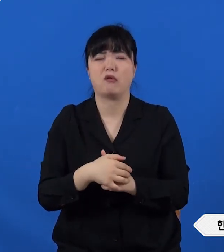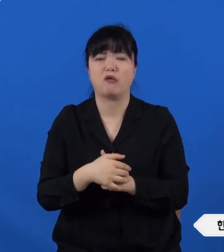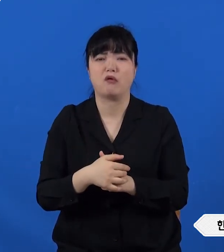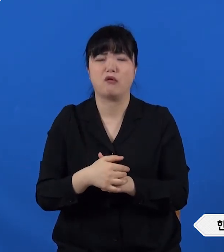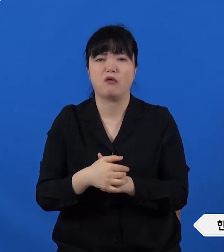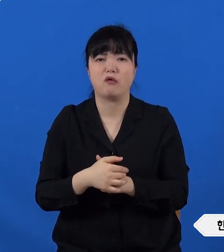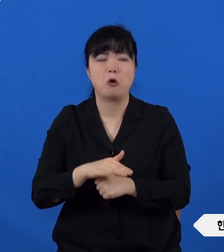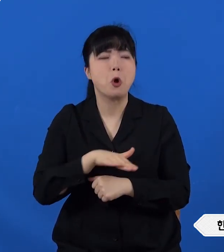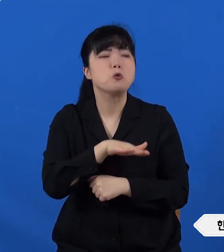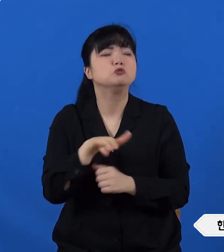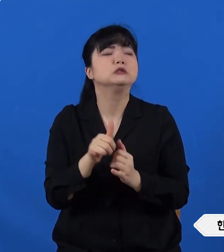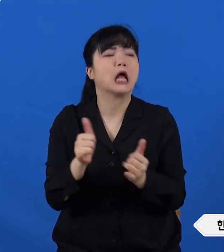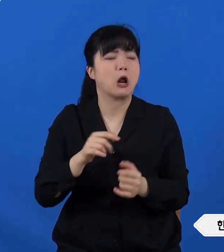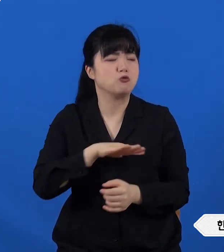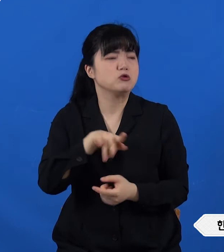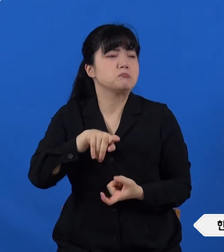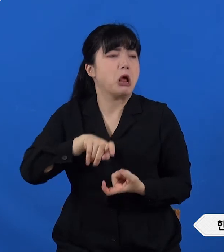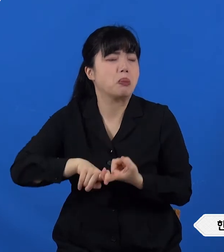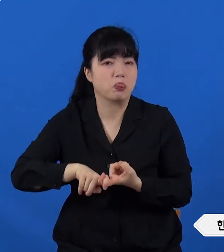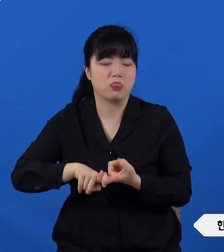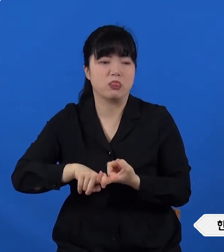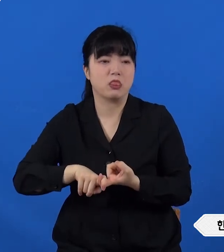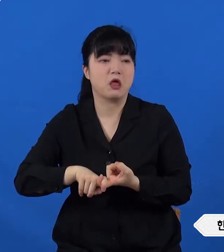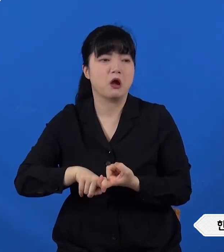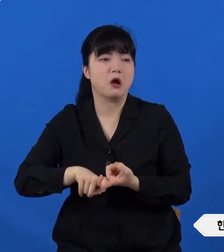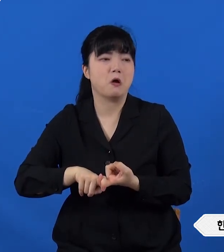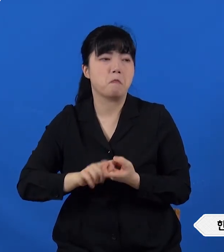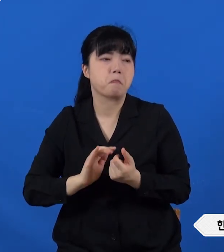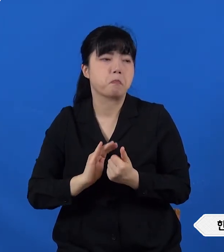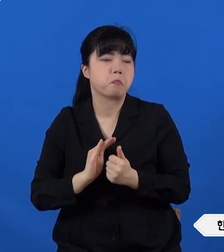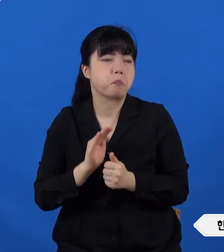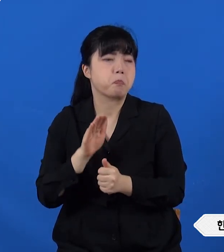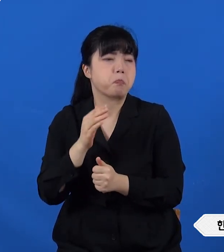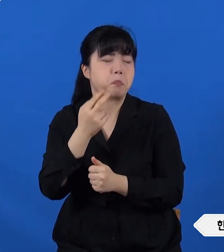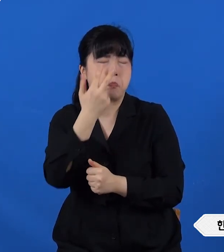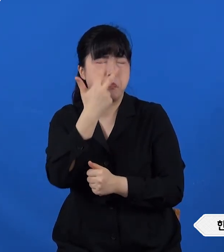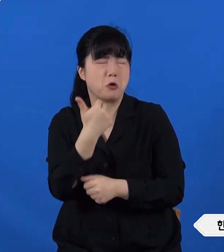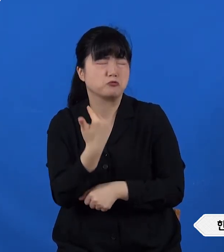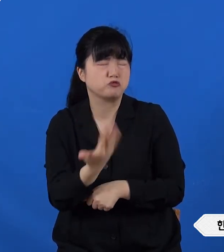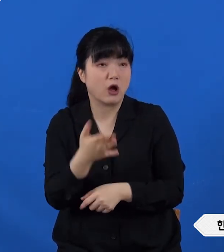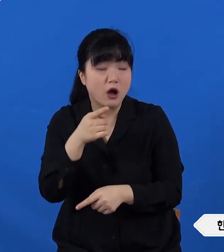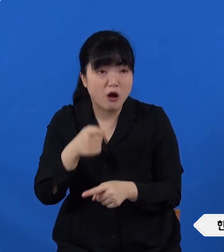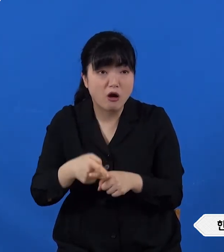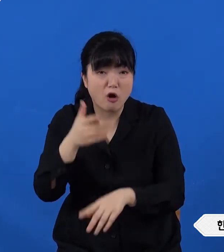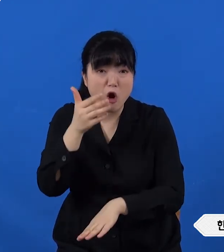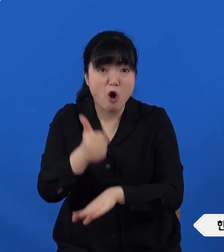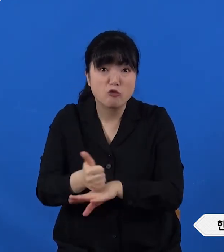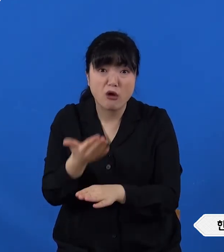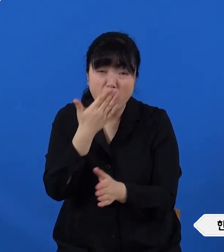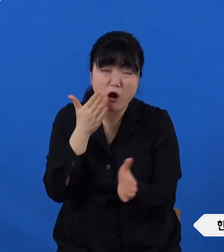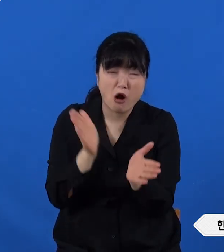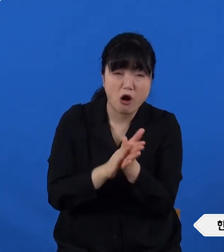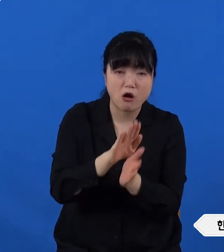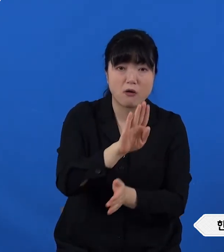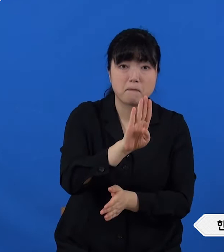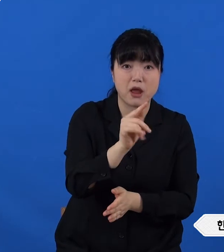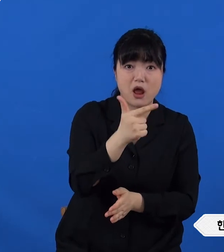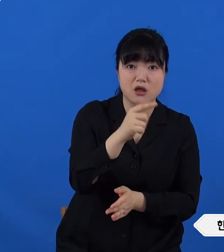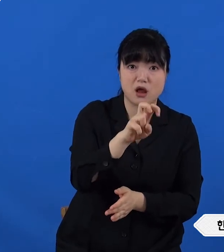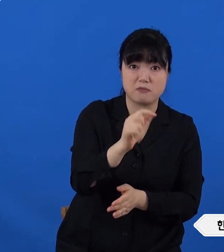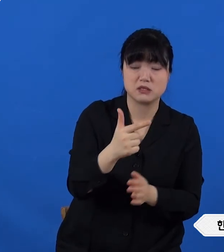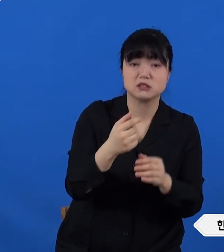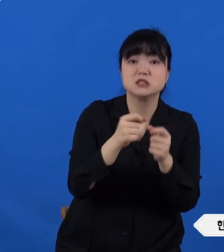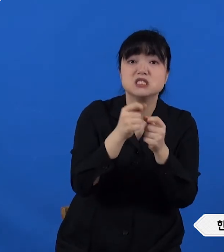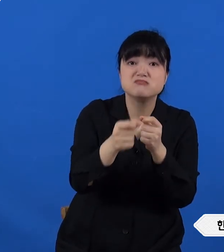그렇게 우리 사람 하고 싸고 돌다가 베냐민 지파 전체가 망하고 말았습니다.